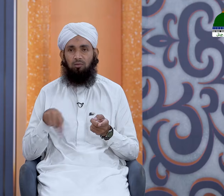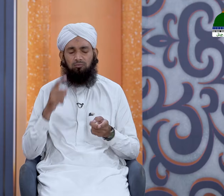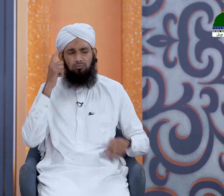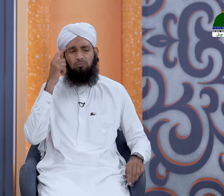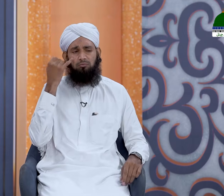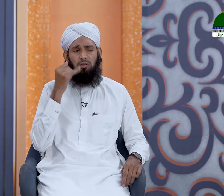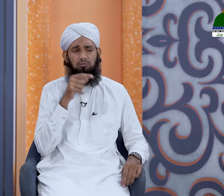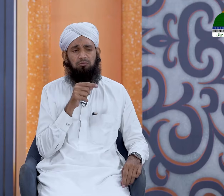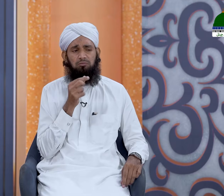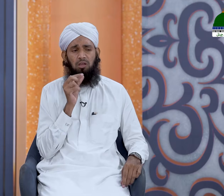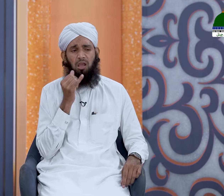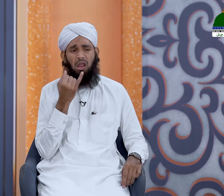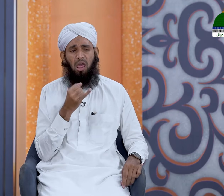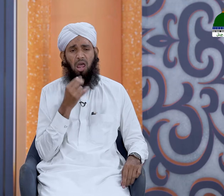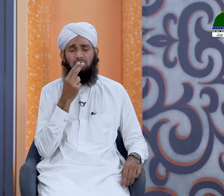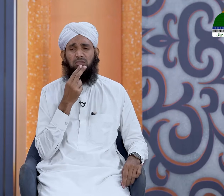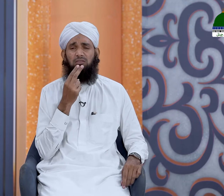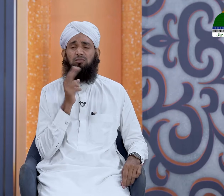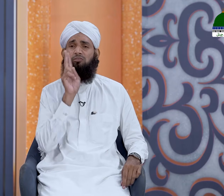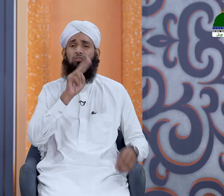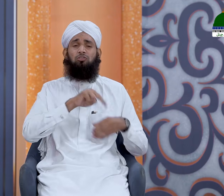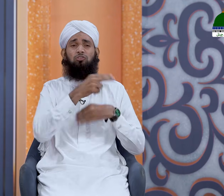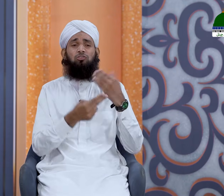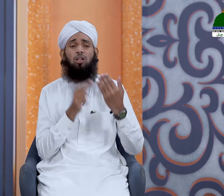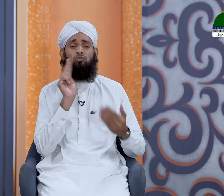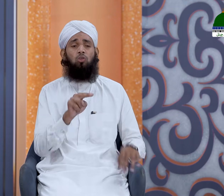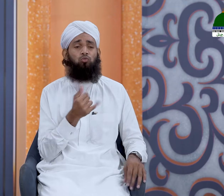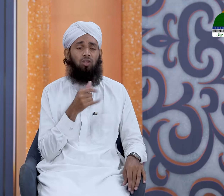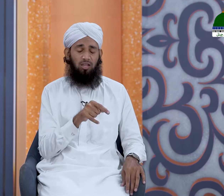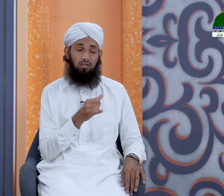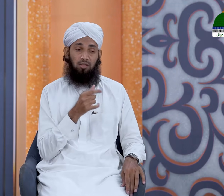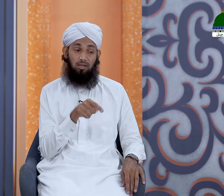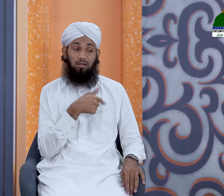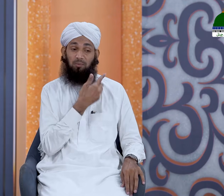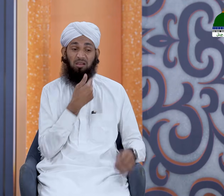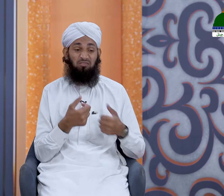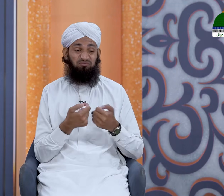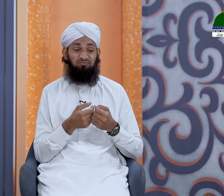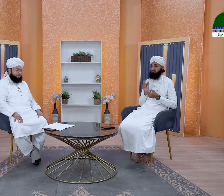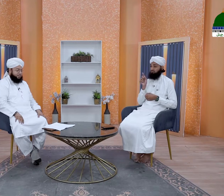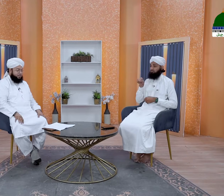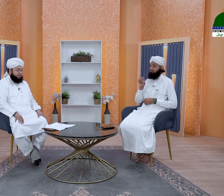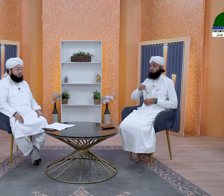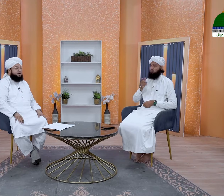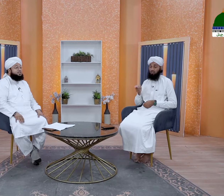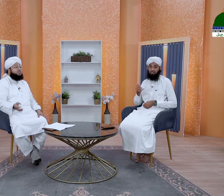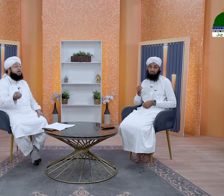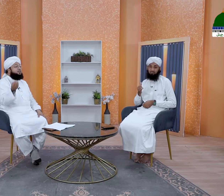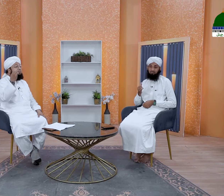کیا ہوگی کہ ہمیں قابو کرنے کے لیے، ہمیں نقصان پہنچانے کے لیے کوئی وظیفہ ہو رہا ہے. ساس کا